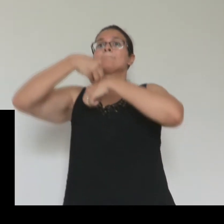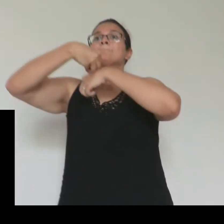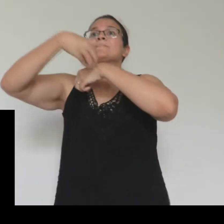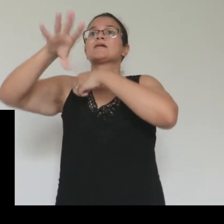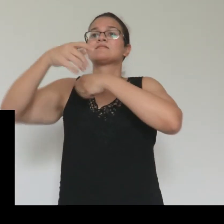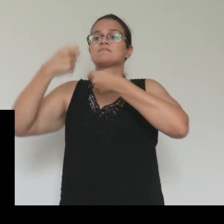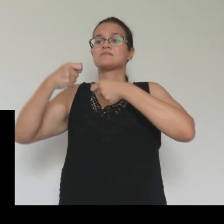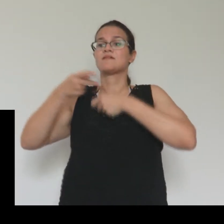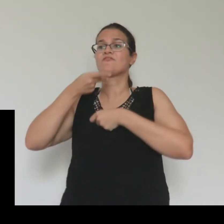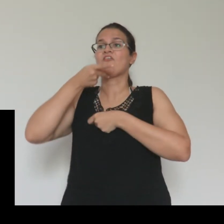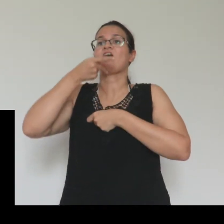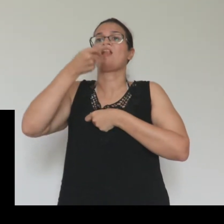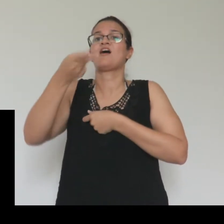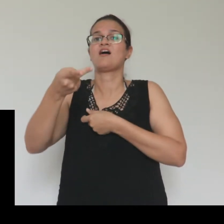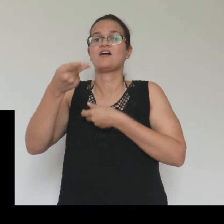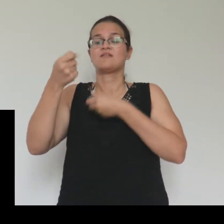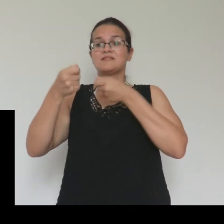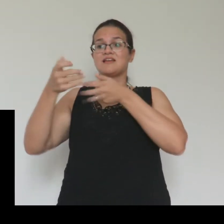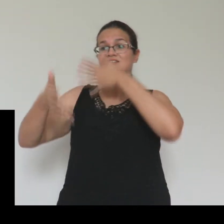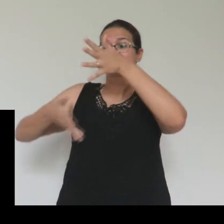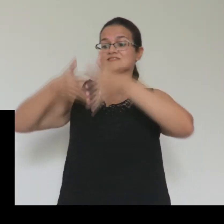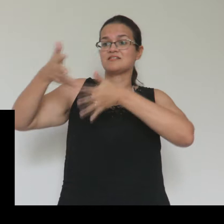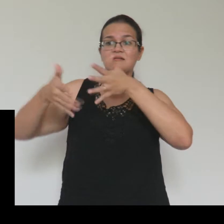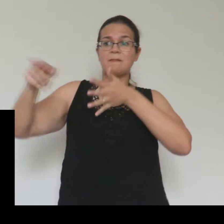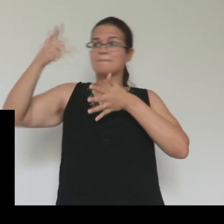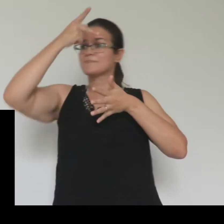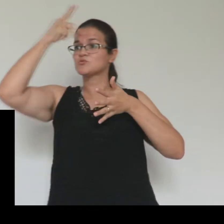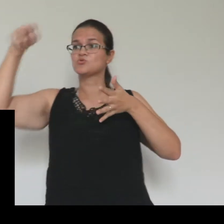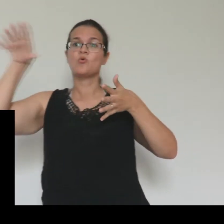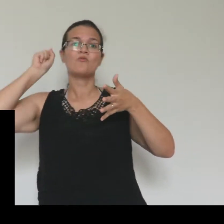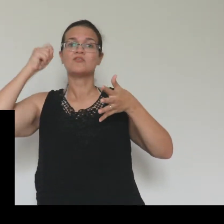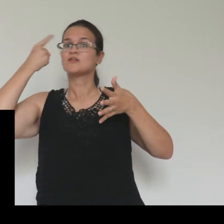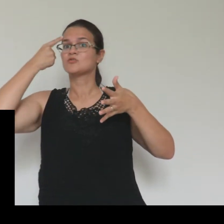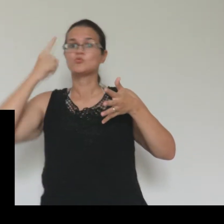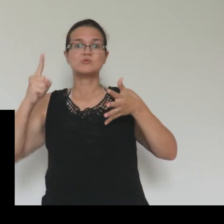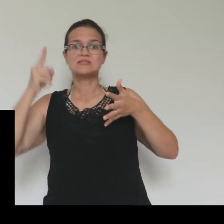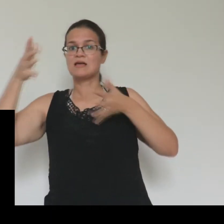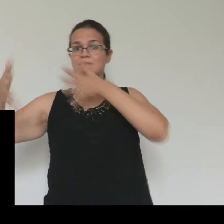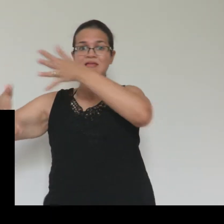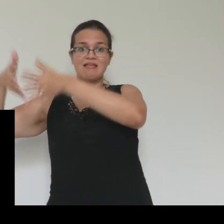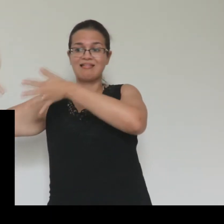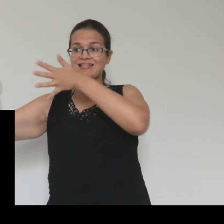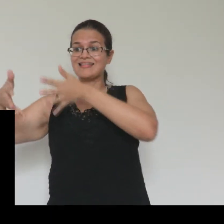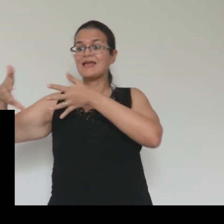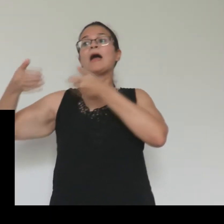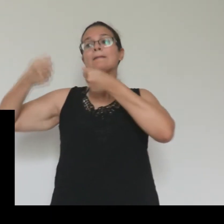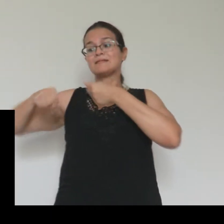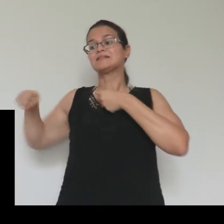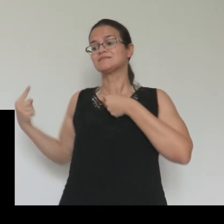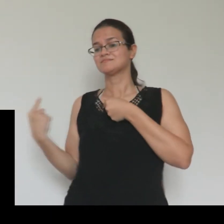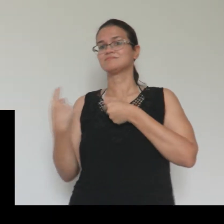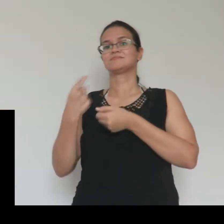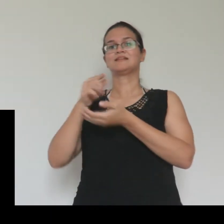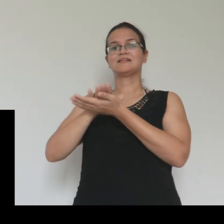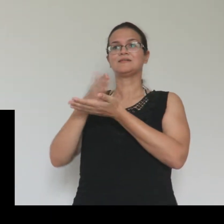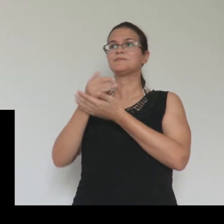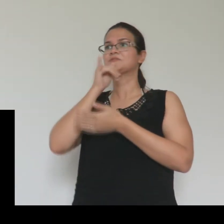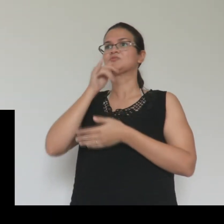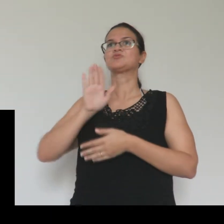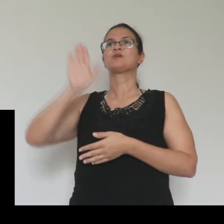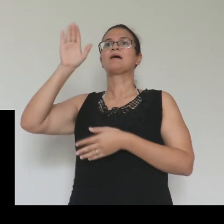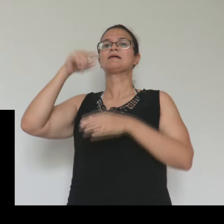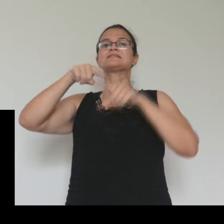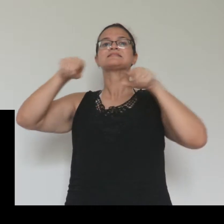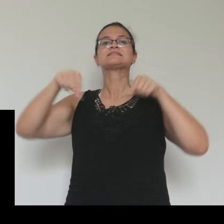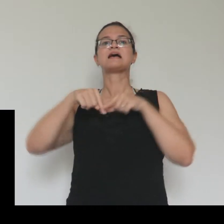do momento que ele precisa se expressar com um ouvinte que não saiba Libras, né, lógico, dentro de sala de aula, que ele quer fazer uma pergunta, um questionamento